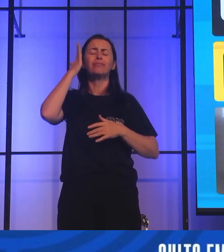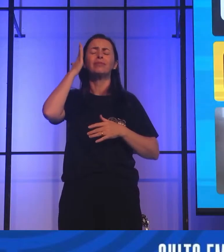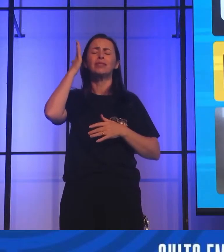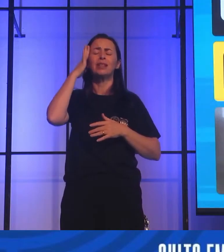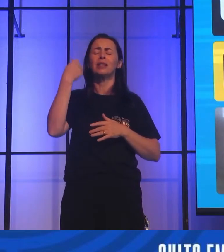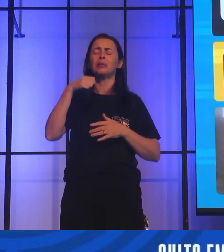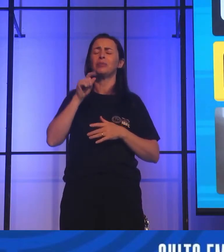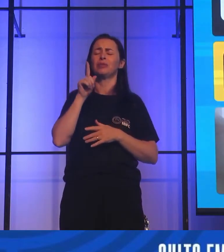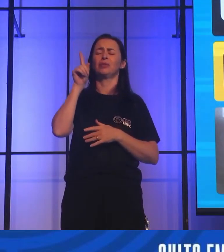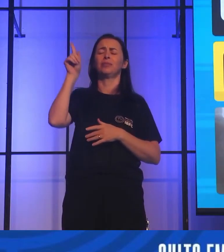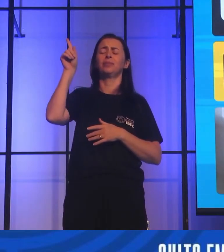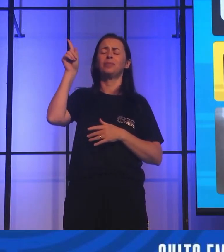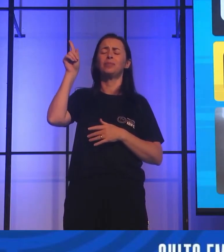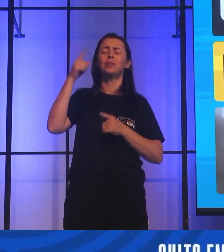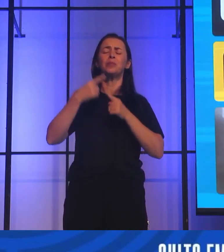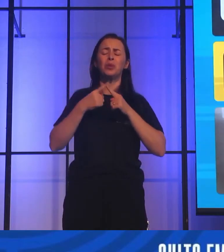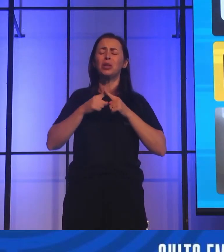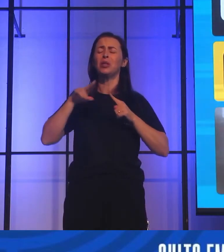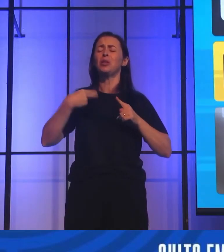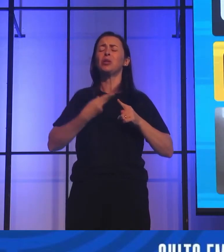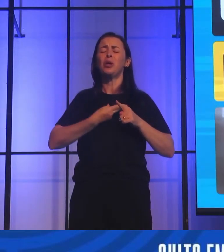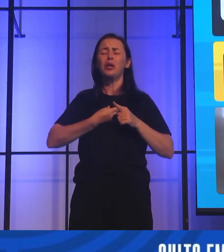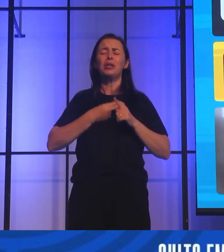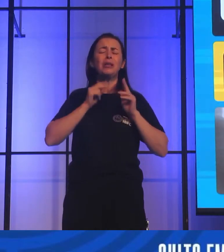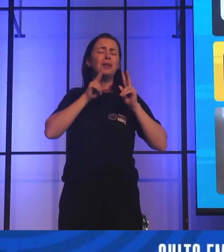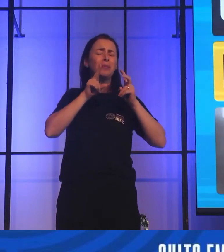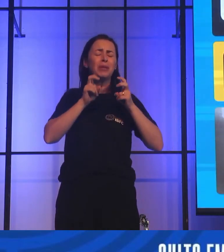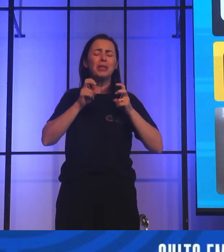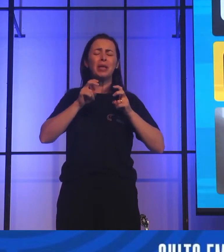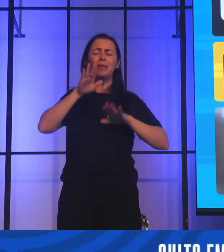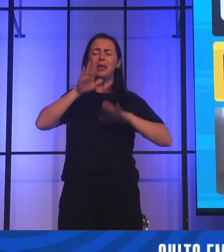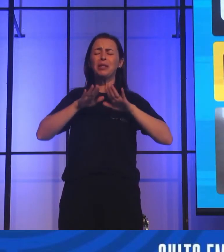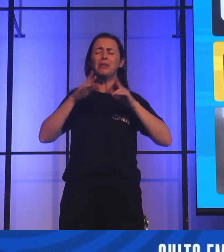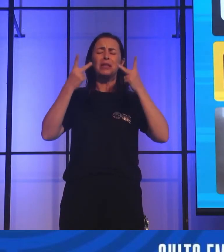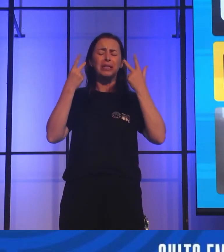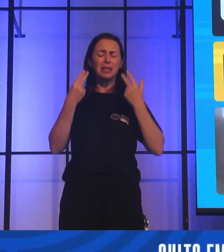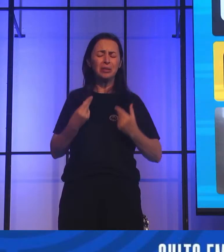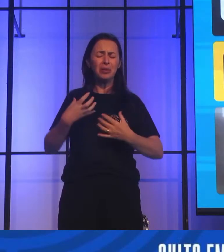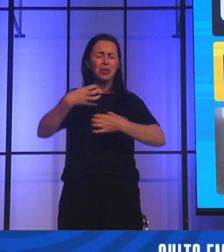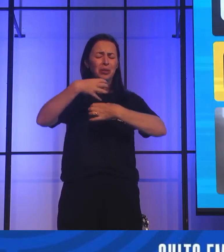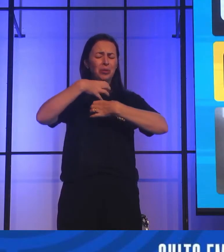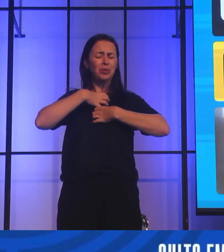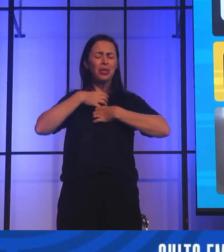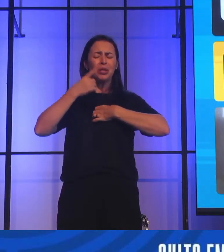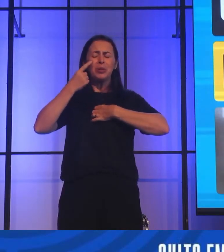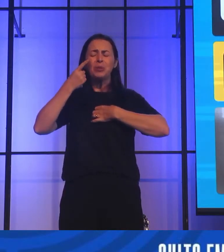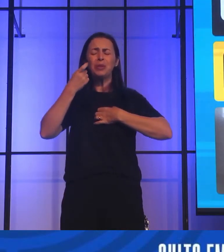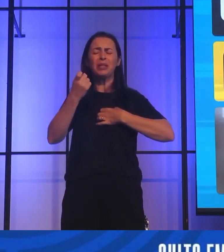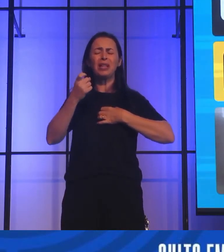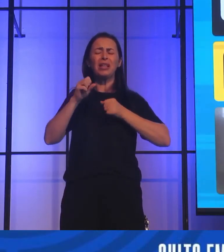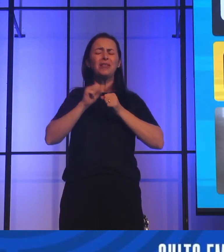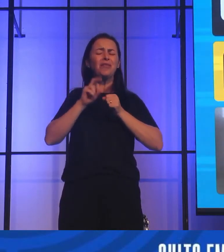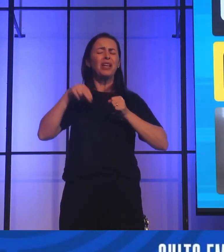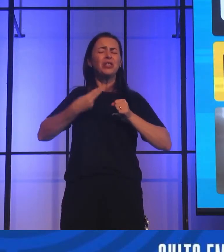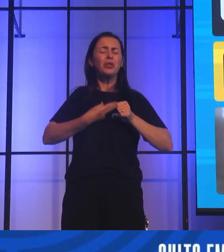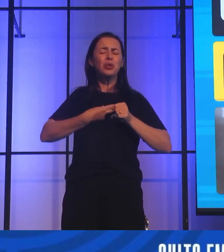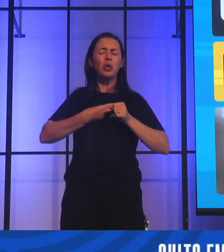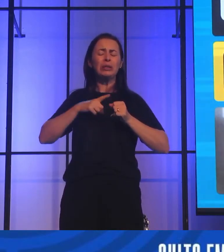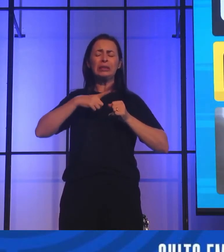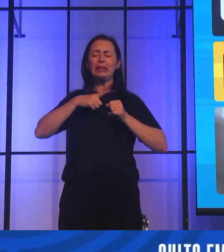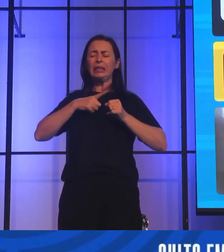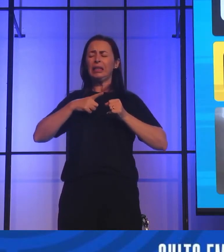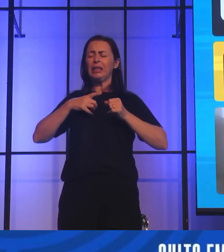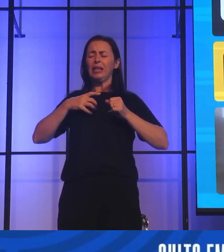Ti. Reconhecemos que muitas vezes a nossa natureza, a nossa inclinação nos leva a reagirmos de uma forma